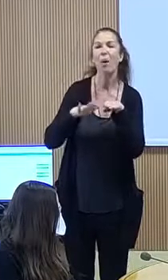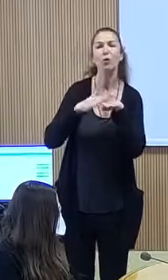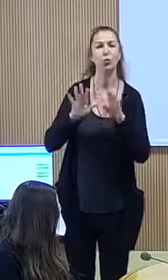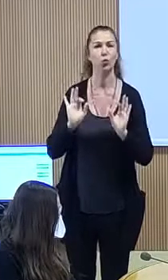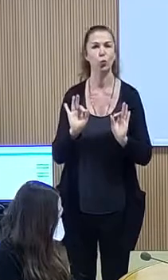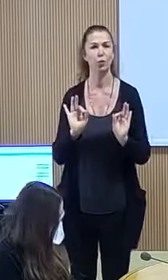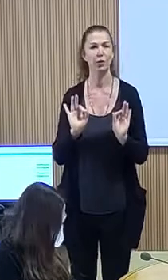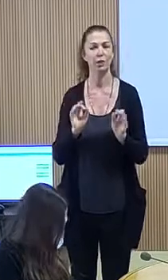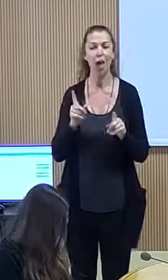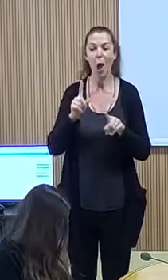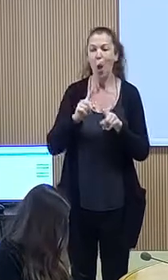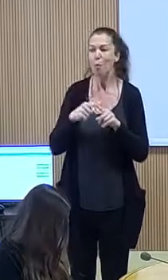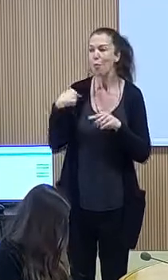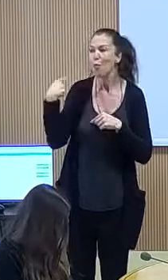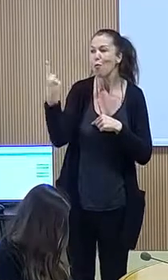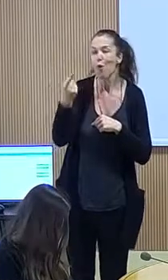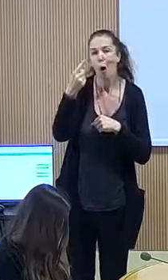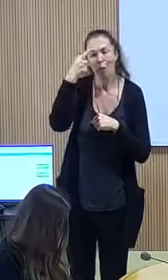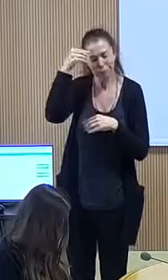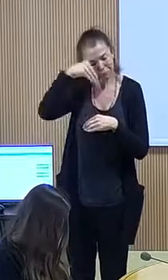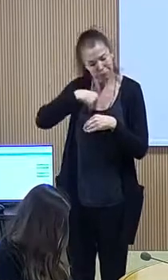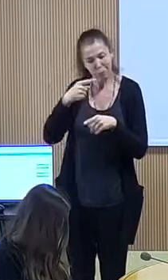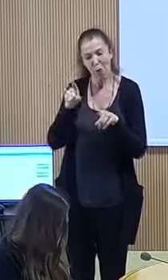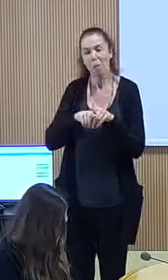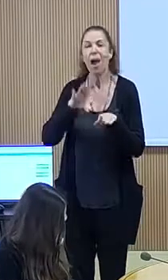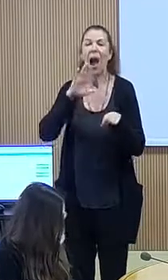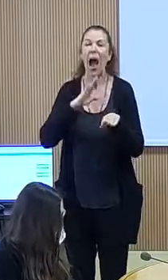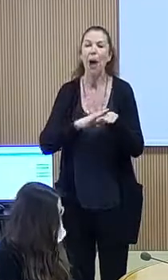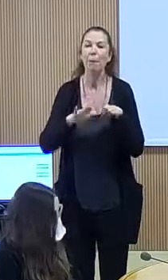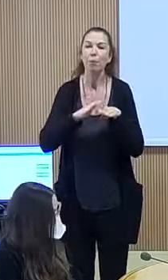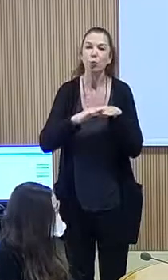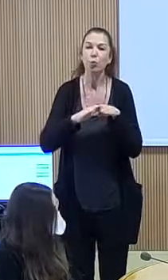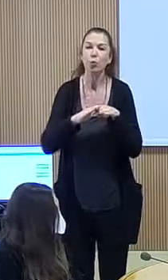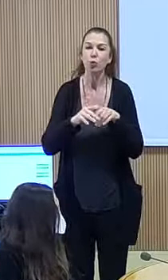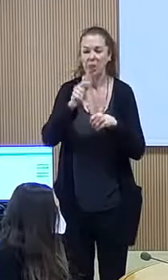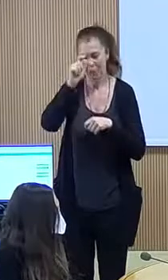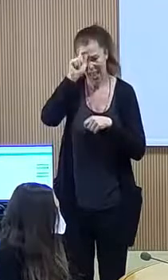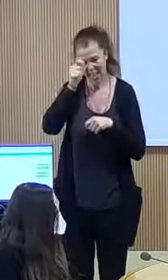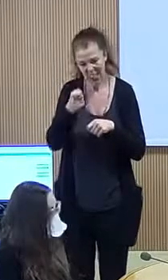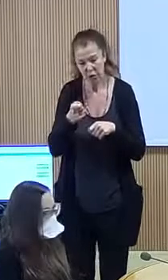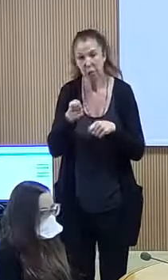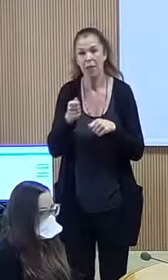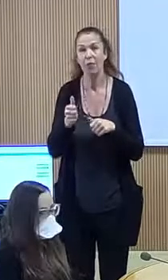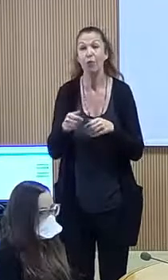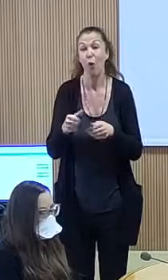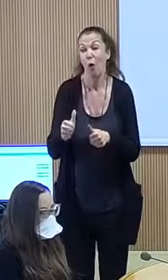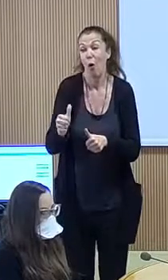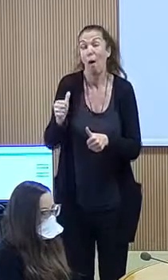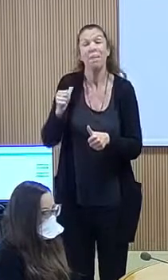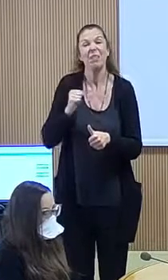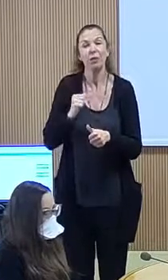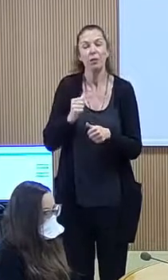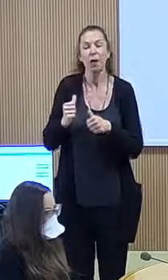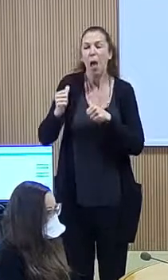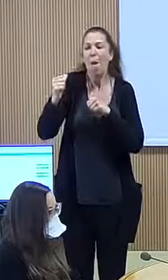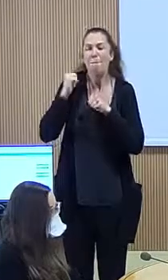una nostra abitudine rispetto di tutte queste misure di prevenzione e prima e più velocemente potremmo